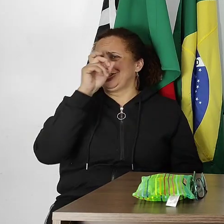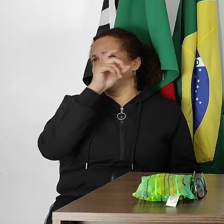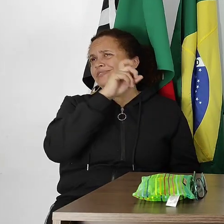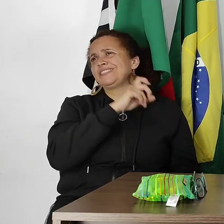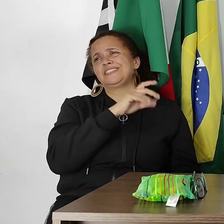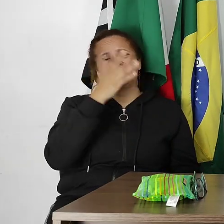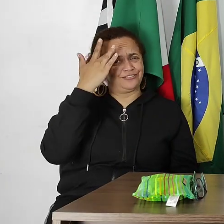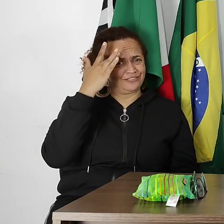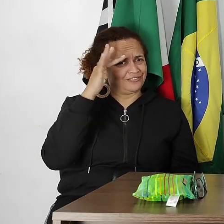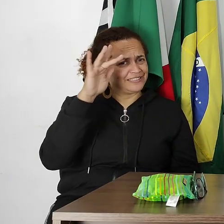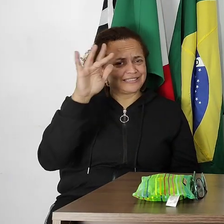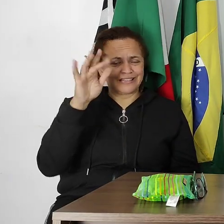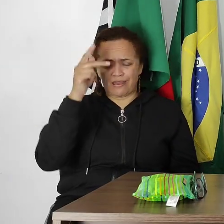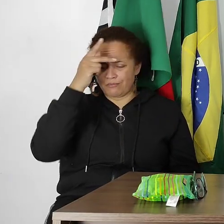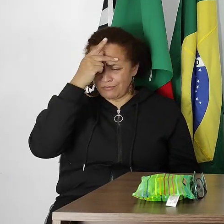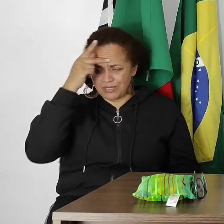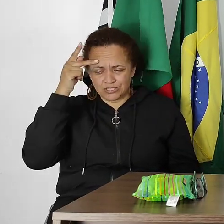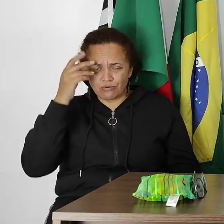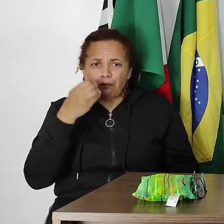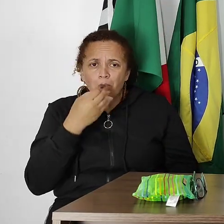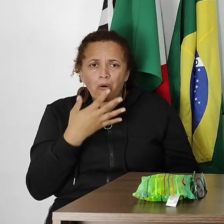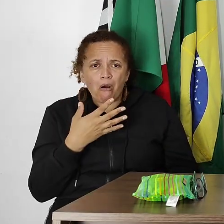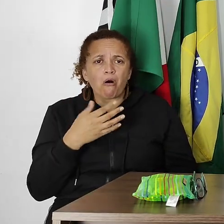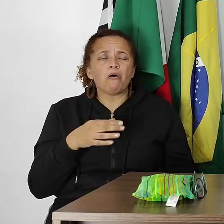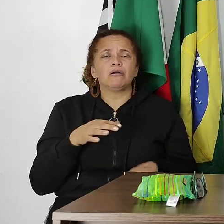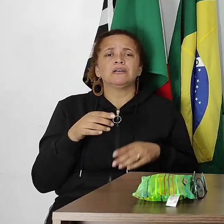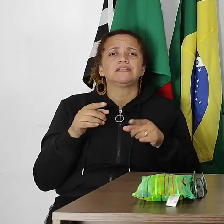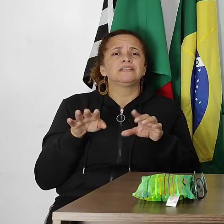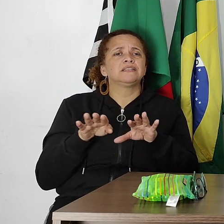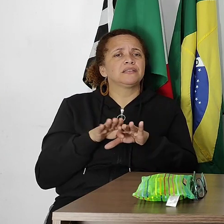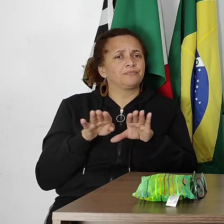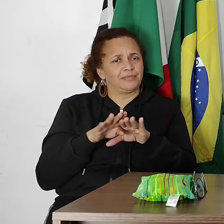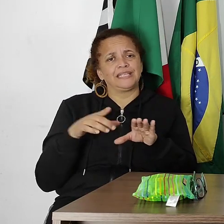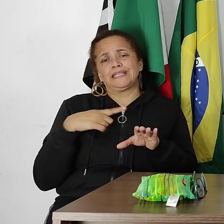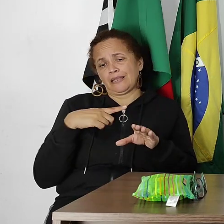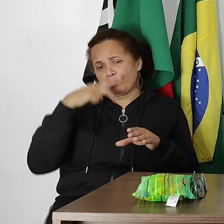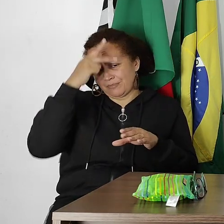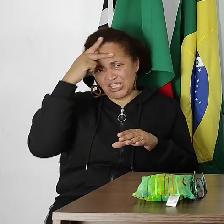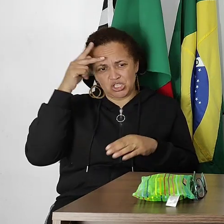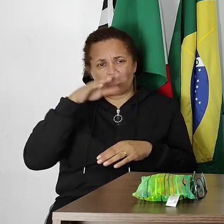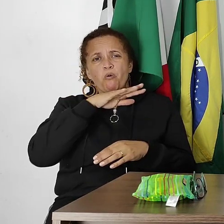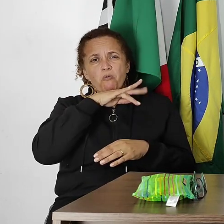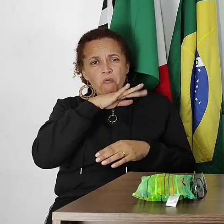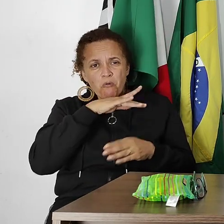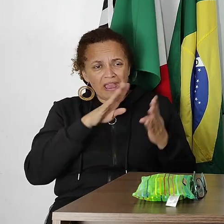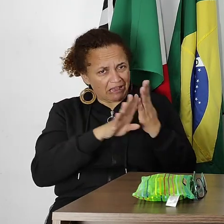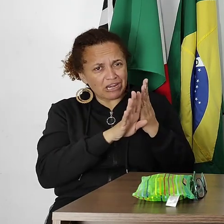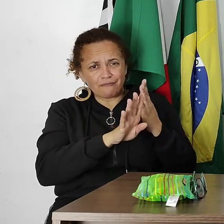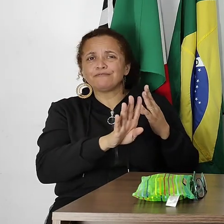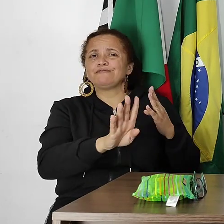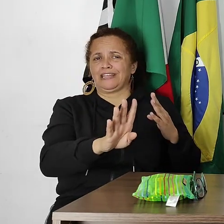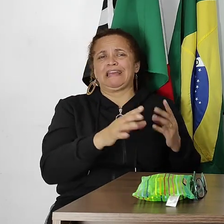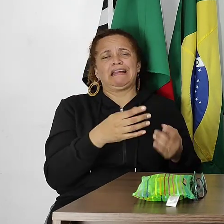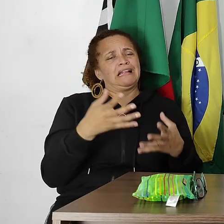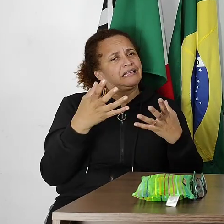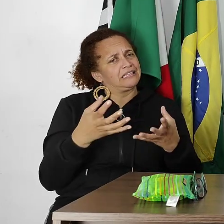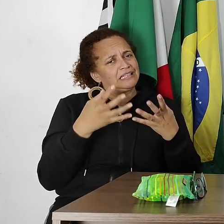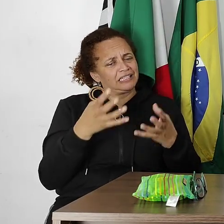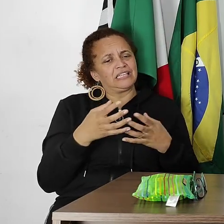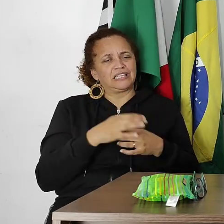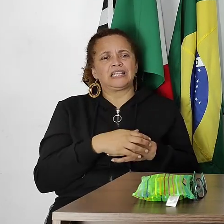avaliar quem é bom e quem não é, né? Tem gente boa naquelas filas, mas tem gente muito esperta, querendo passar muita gente